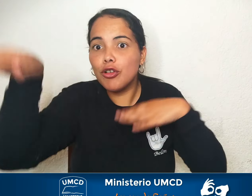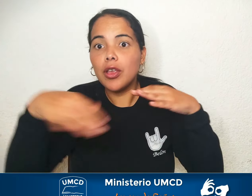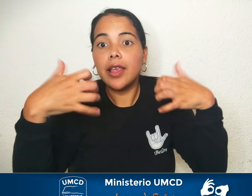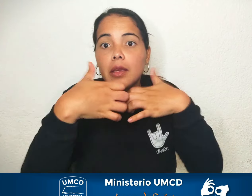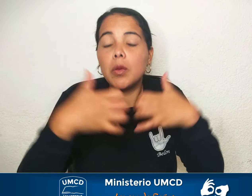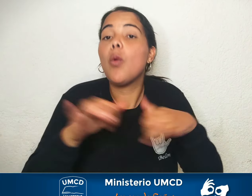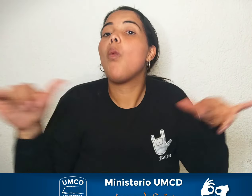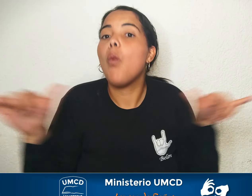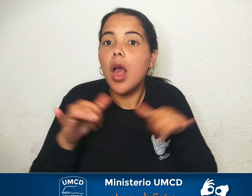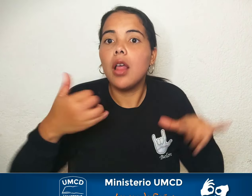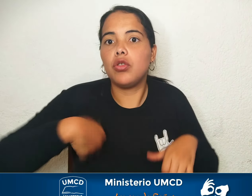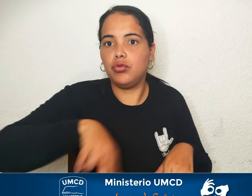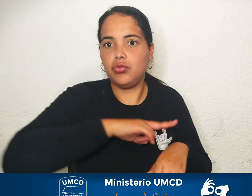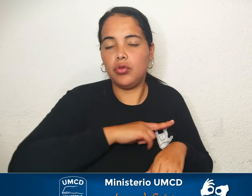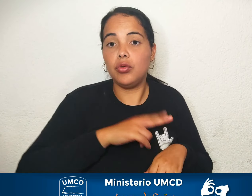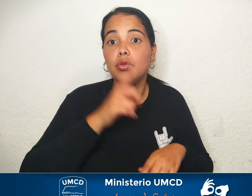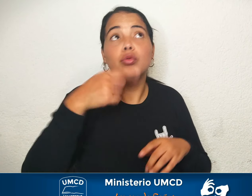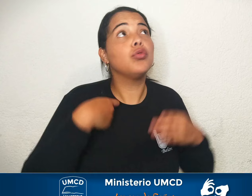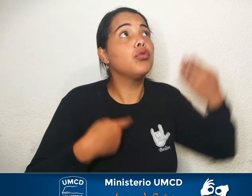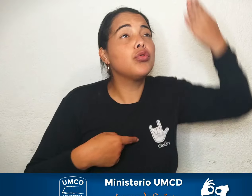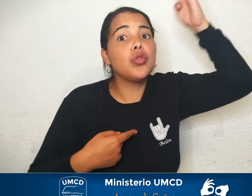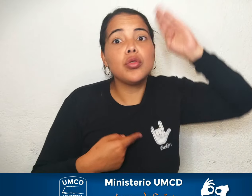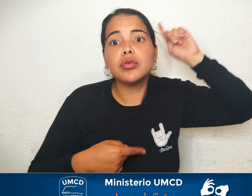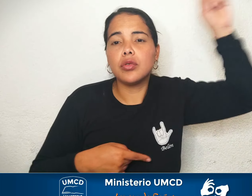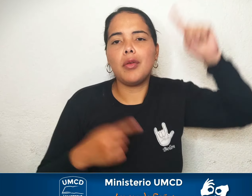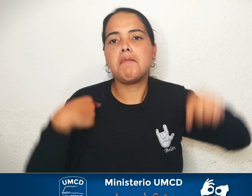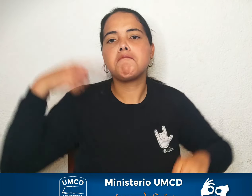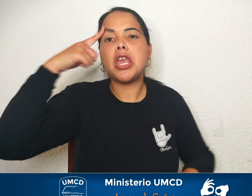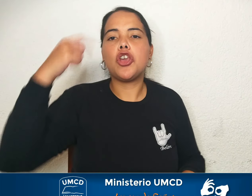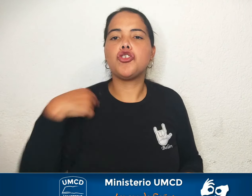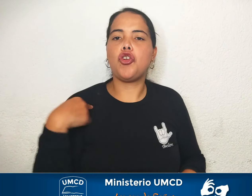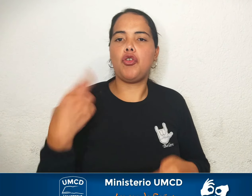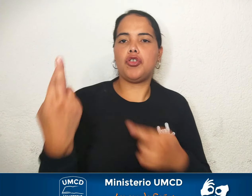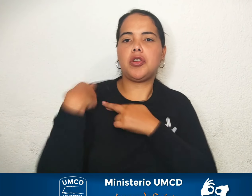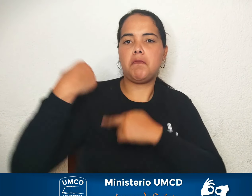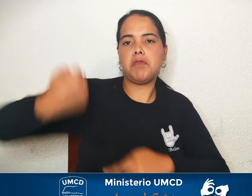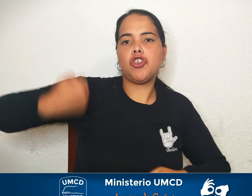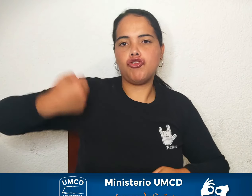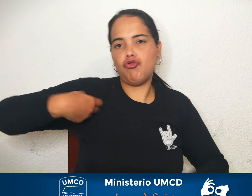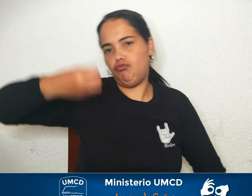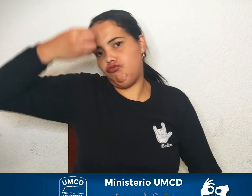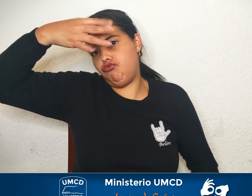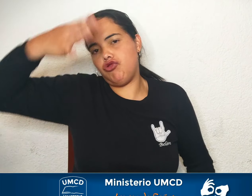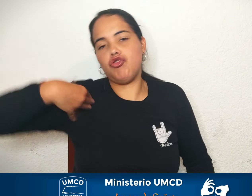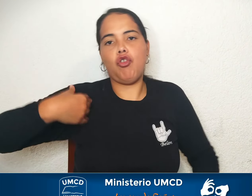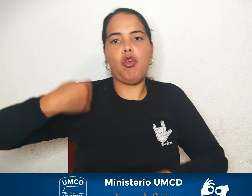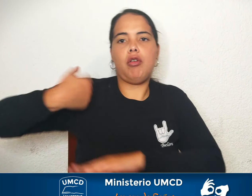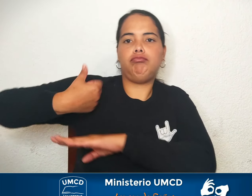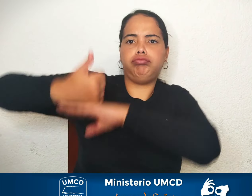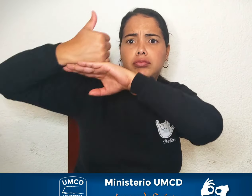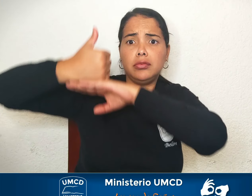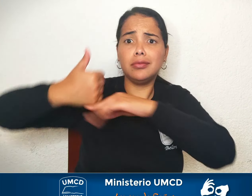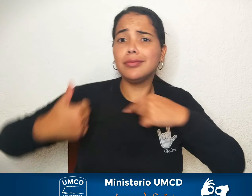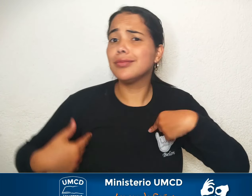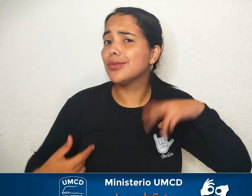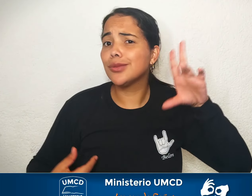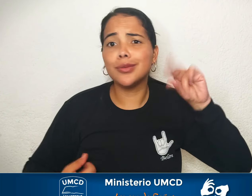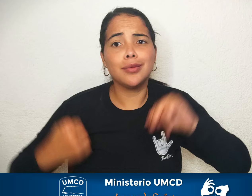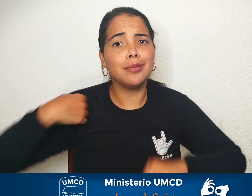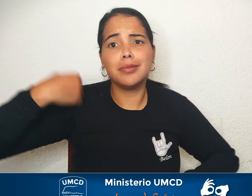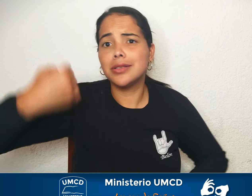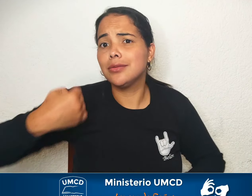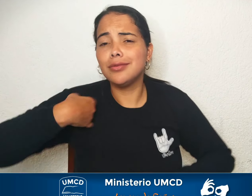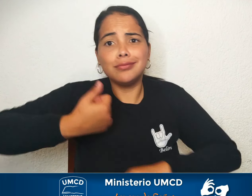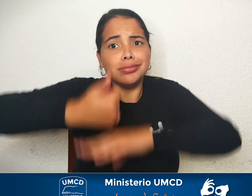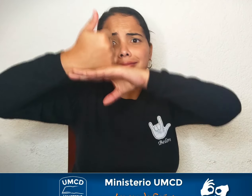Y la idea de esto es, yo no soy la persona que está haciendo la obra, yo solamente participo ayudando en lo